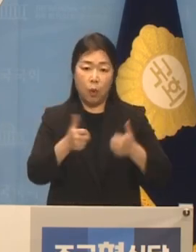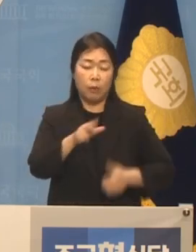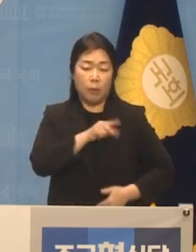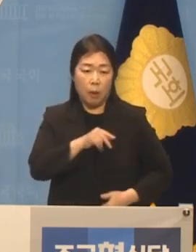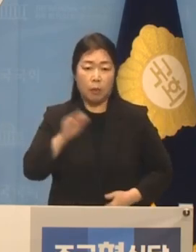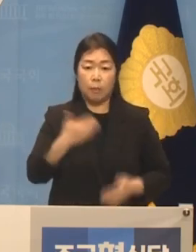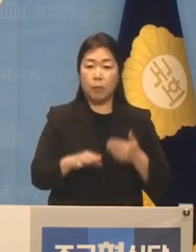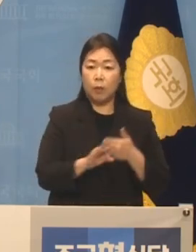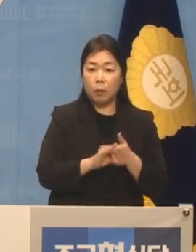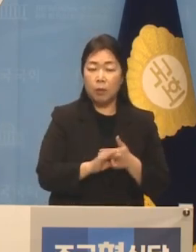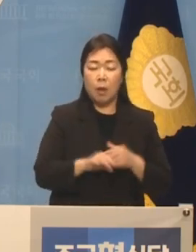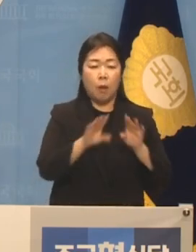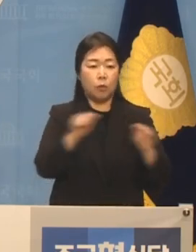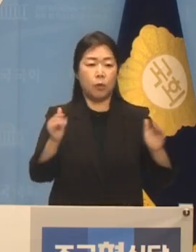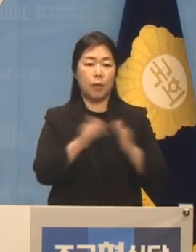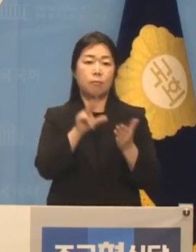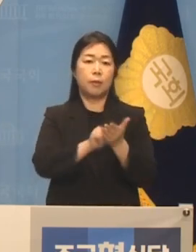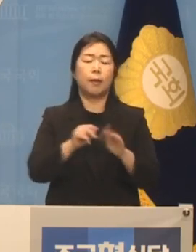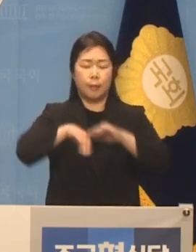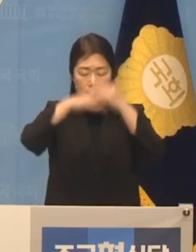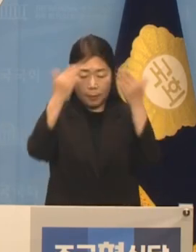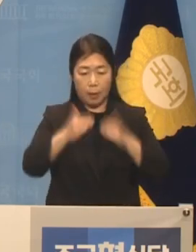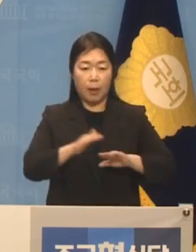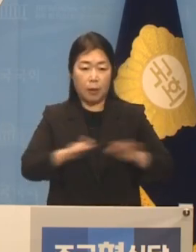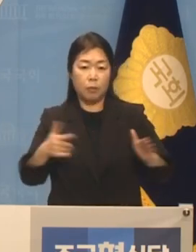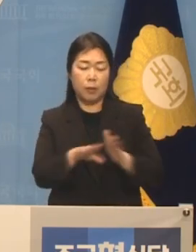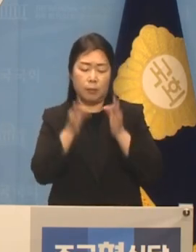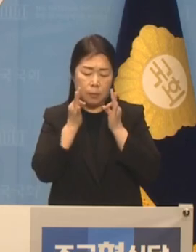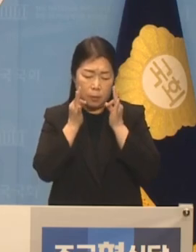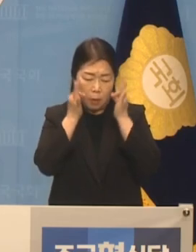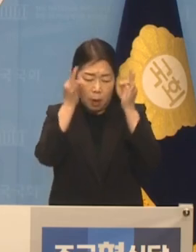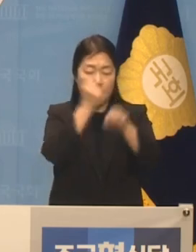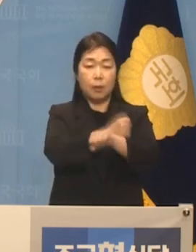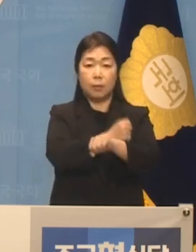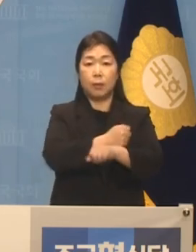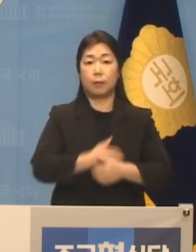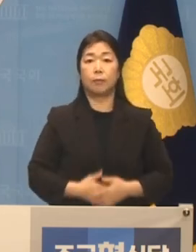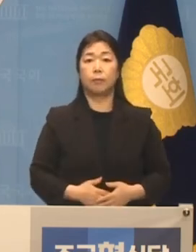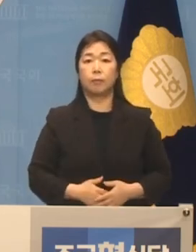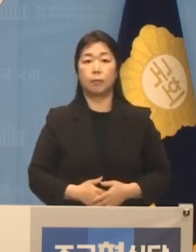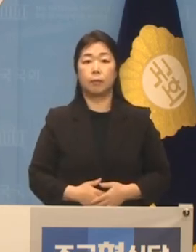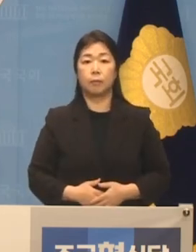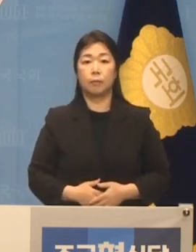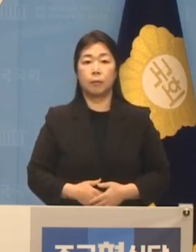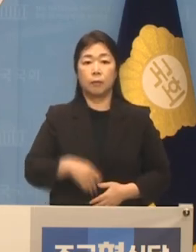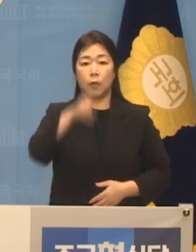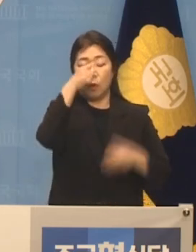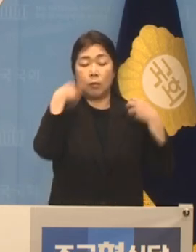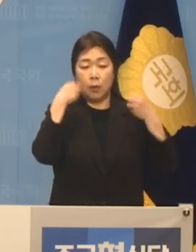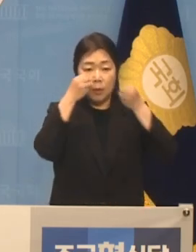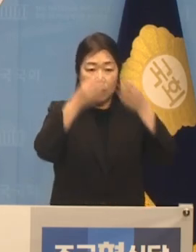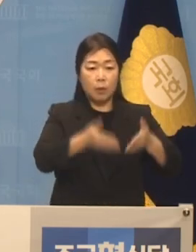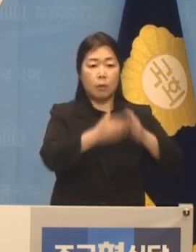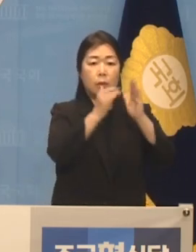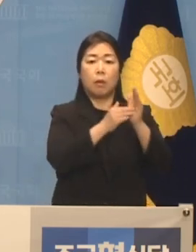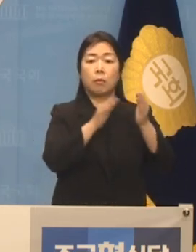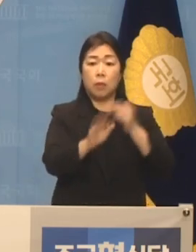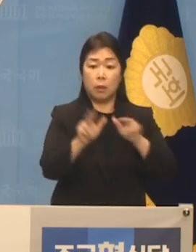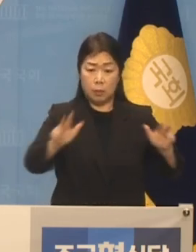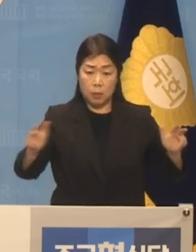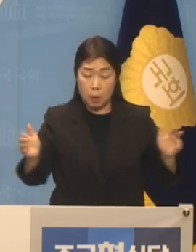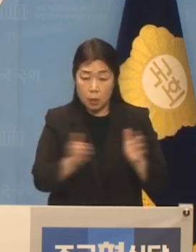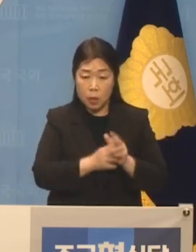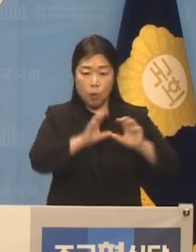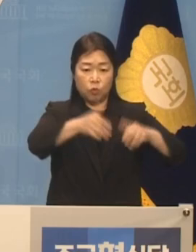문제 해결에 저의 모든 힘을 쏟아 부을 것입니다. 정부 수립 이후 지금까지 국회의원을 비롯한